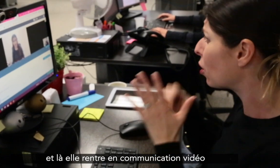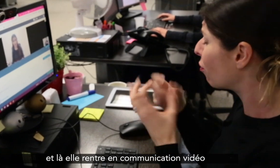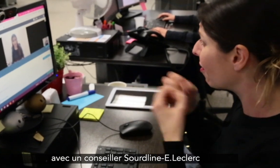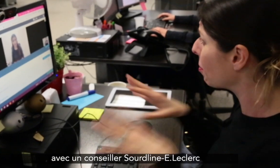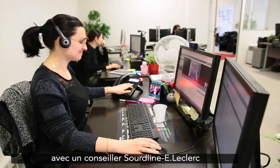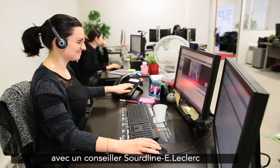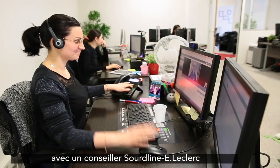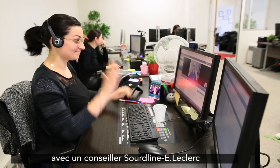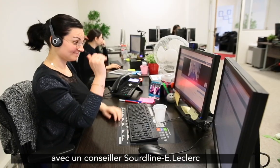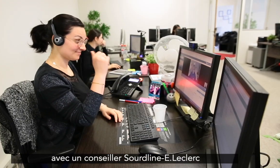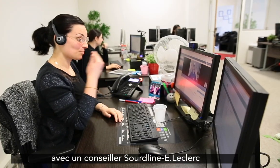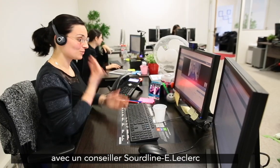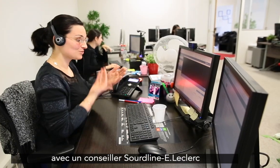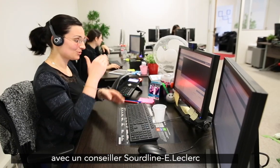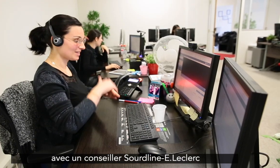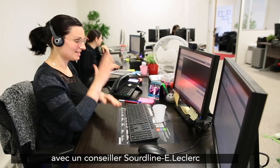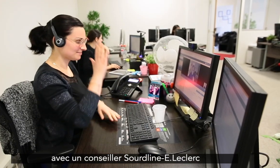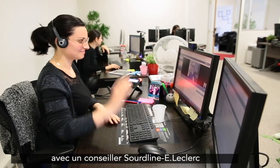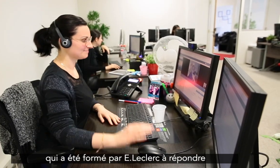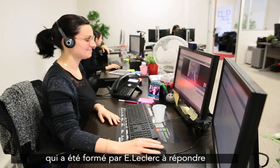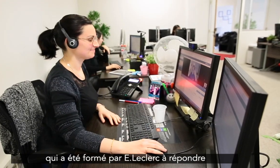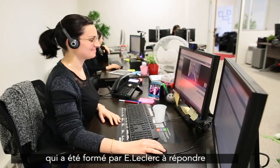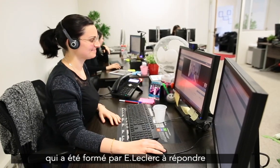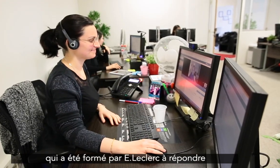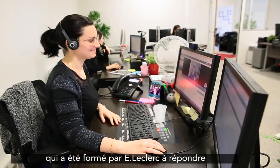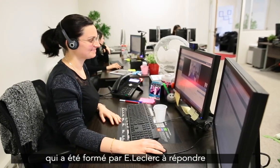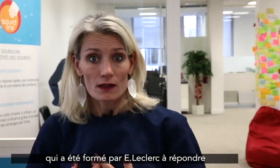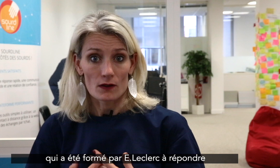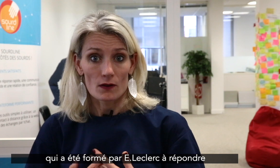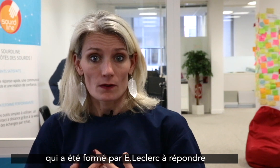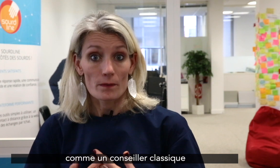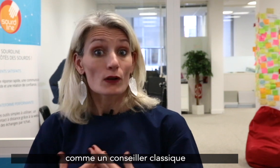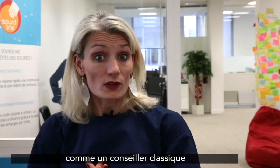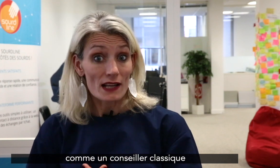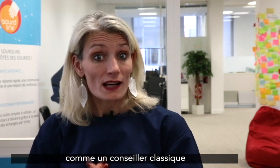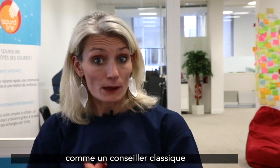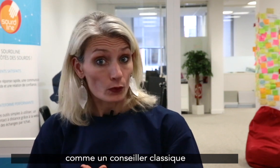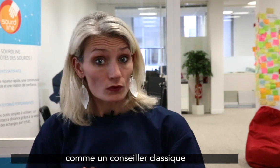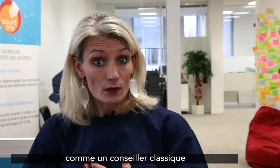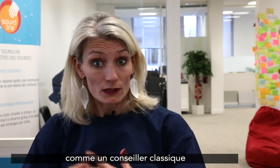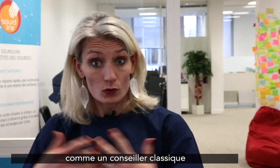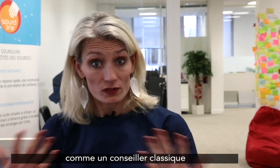vidéo avec un conseiller Soline Leclerc qui a été formé par Leclerc à répondre comme un